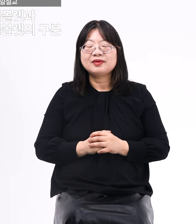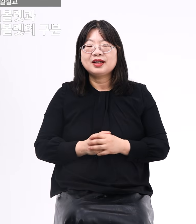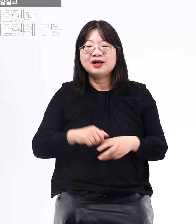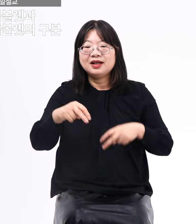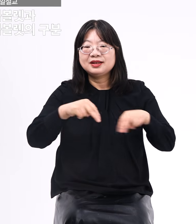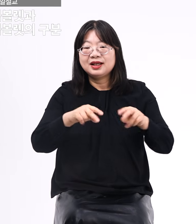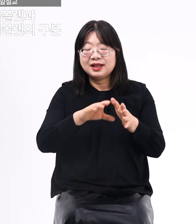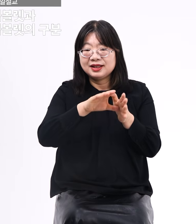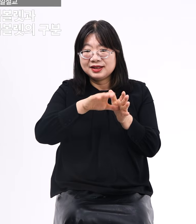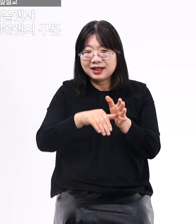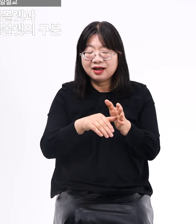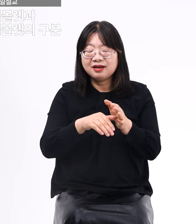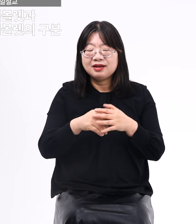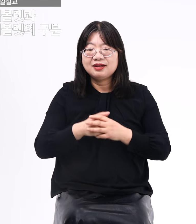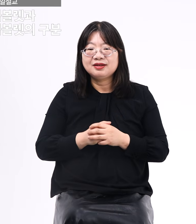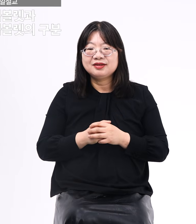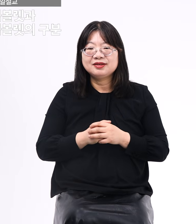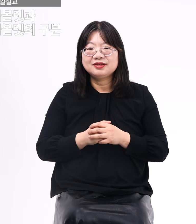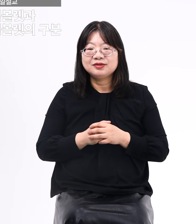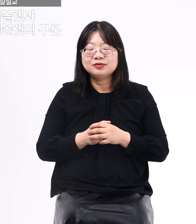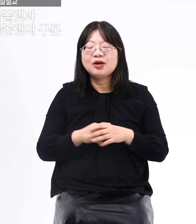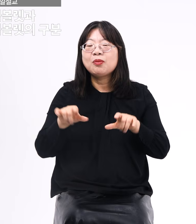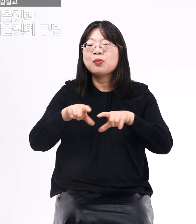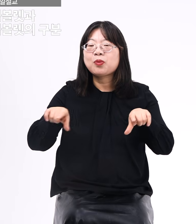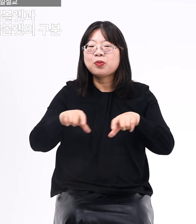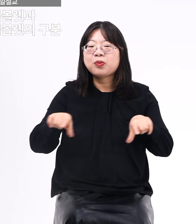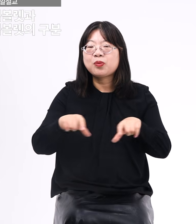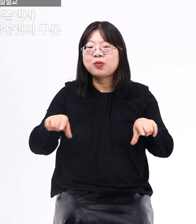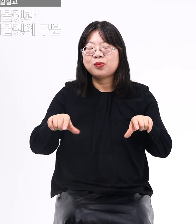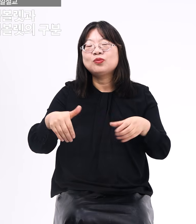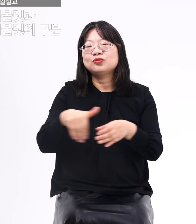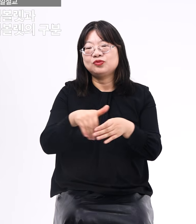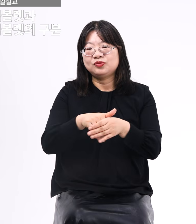사사시대의 아주 보편성입니다.